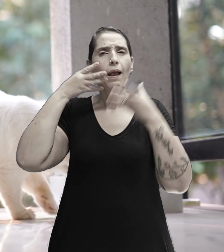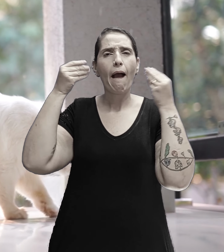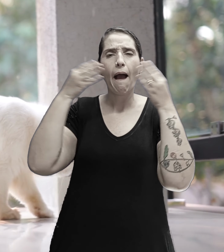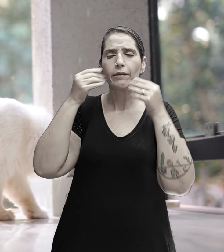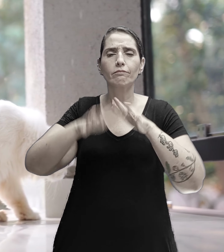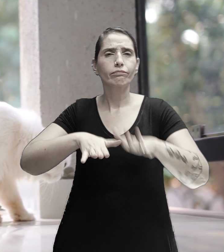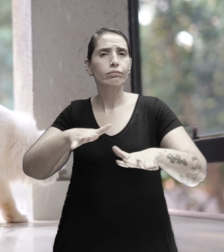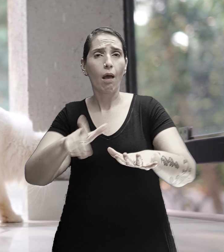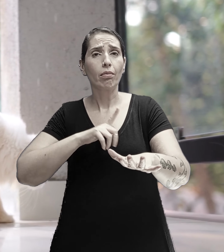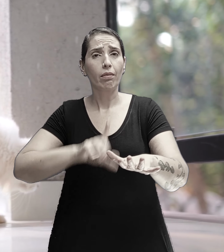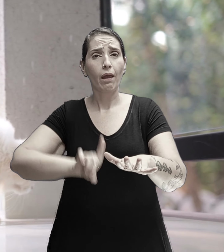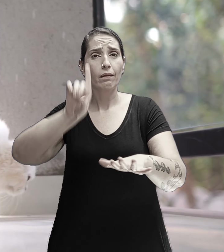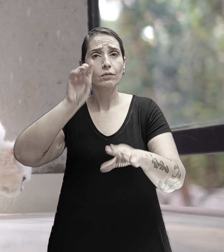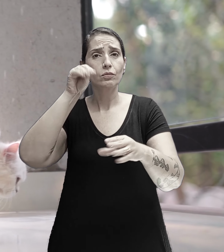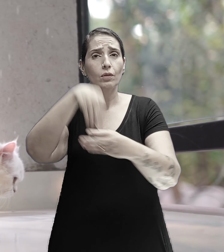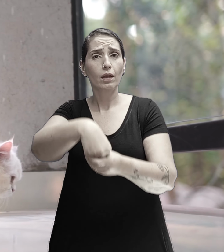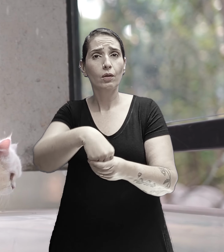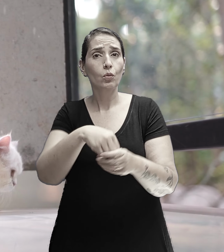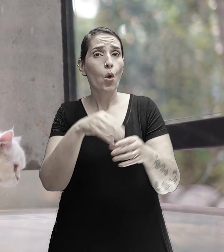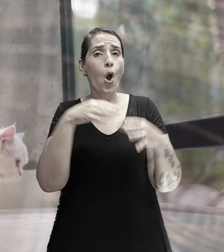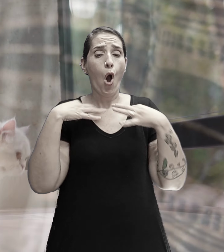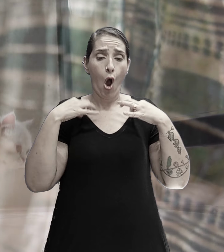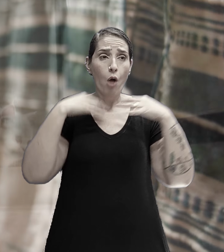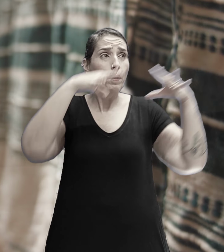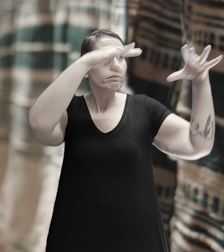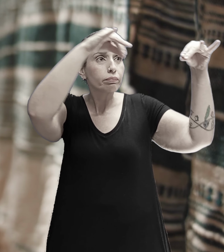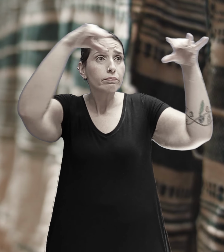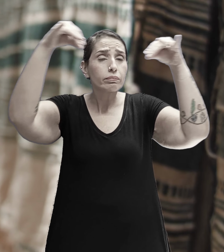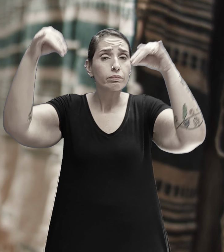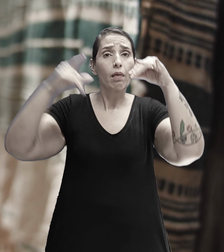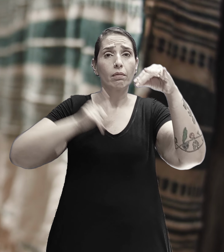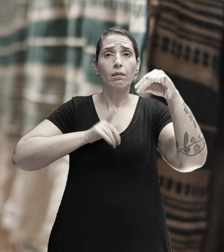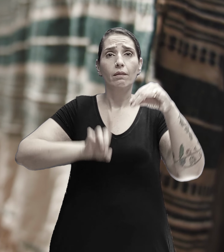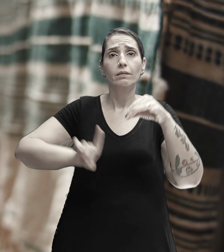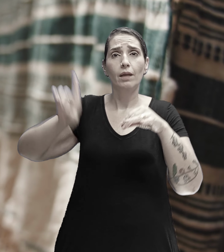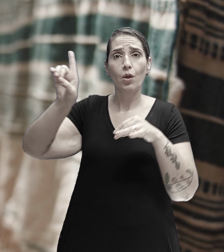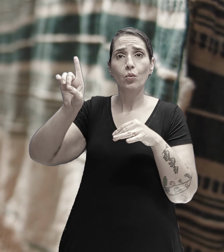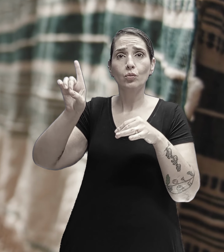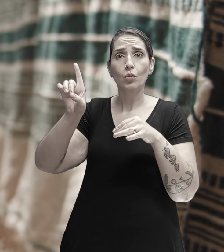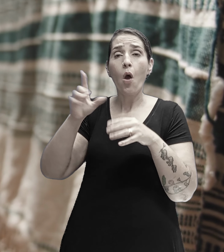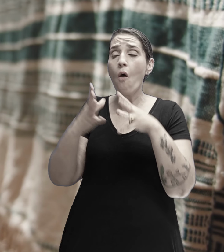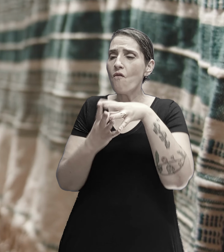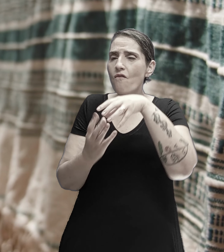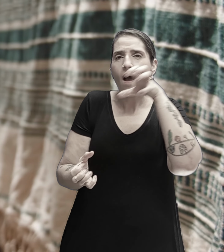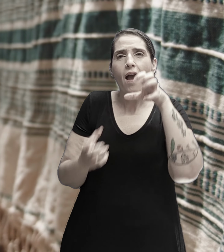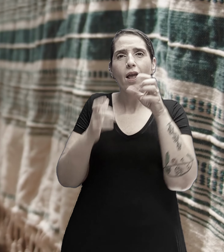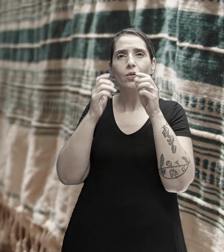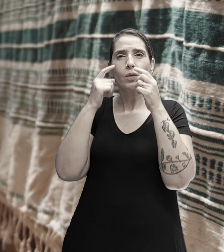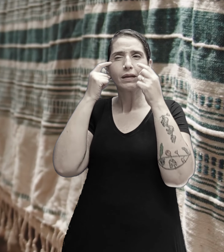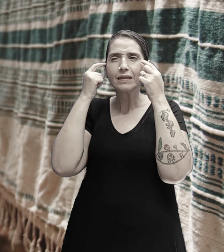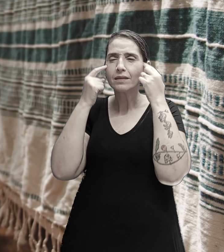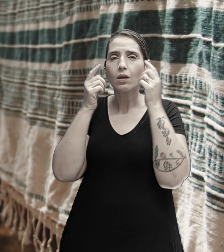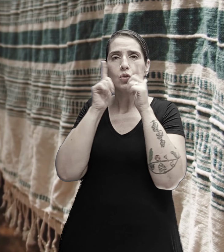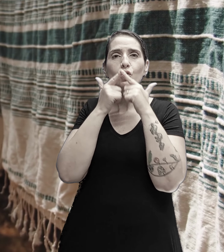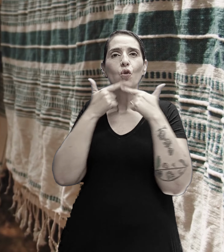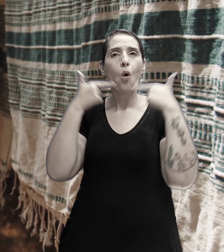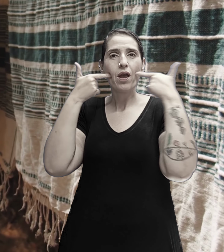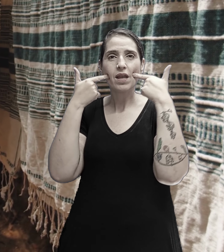do gato pela casa, na roupa estendida, na ruga do rosto de um velho que sorri sem razão?